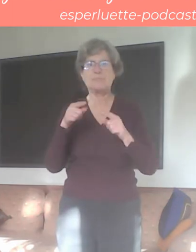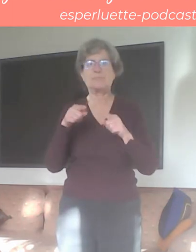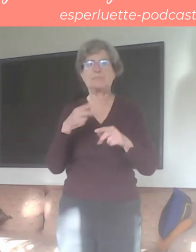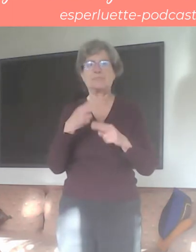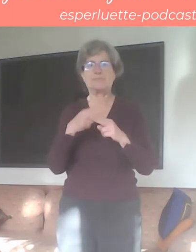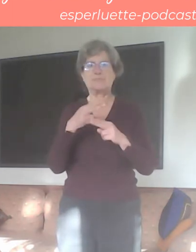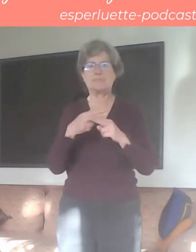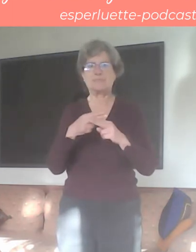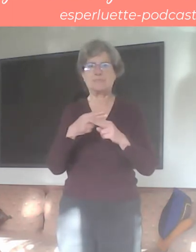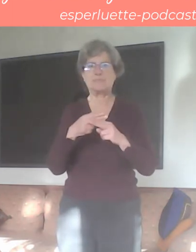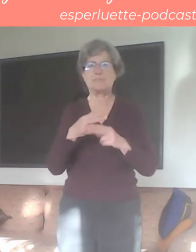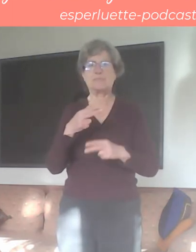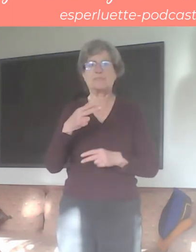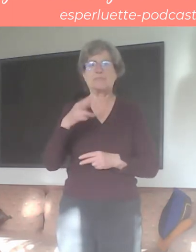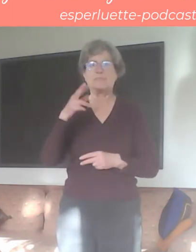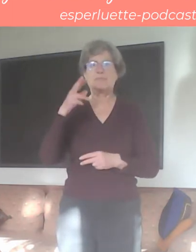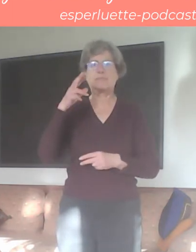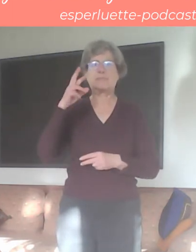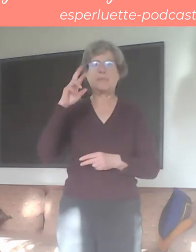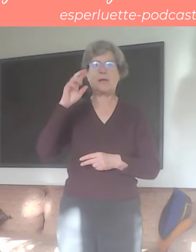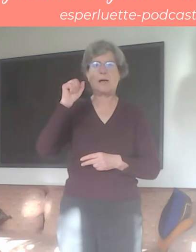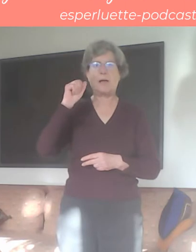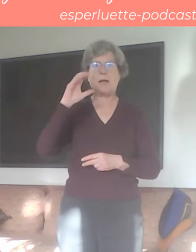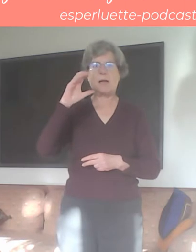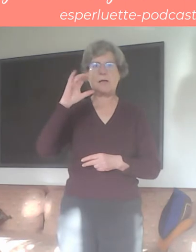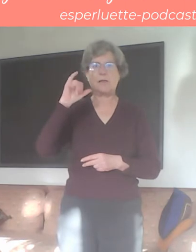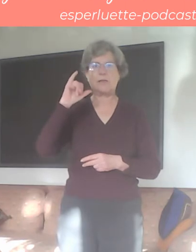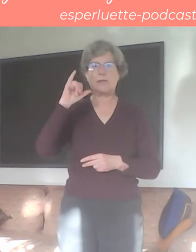me rends compte qu'on est sur 2 planètes différentes. Mais vraiment par